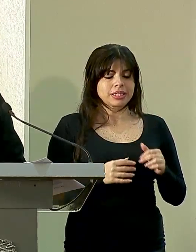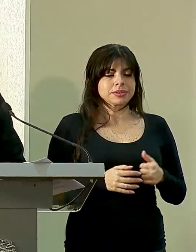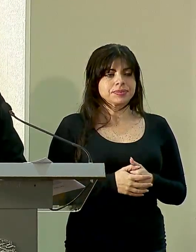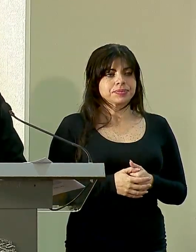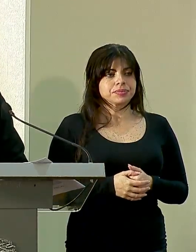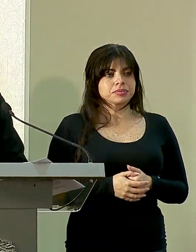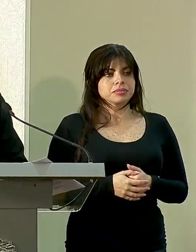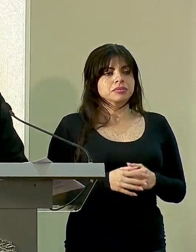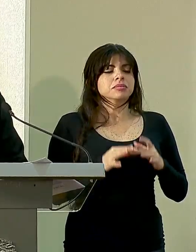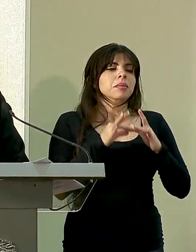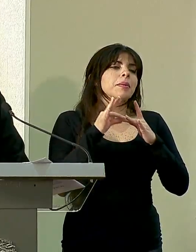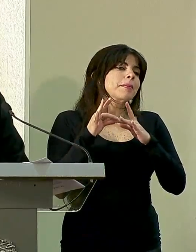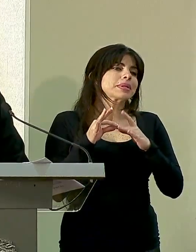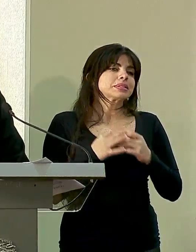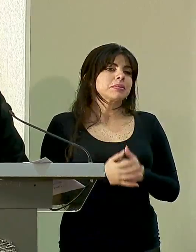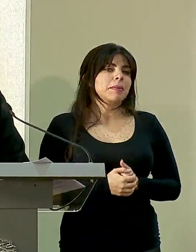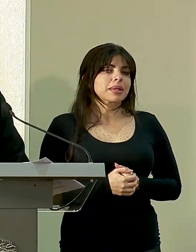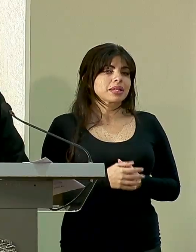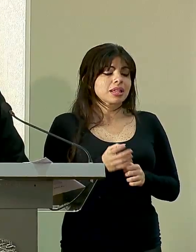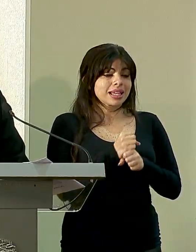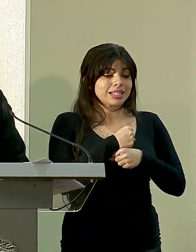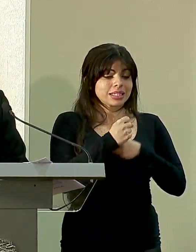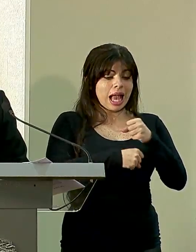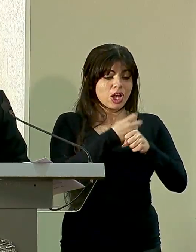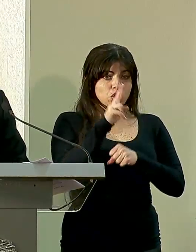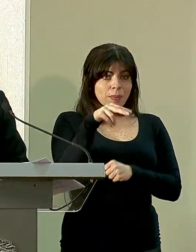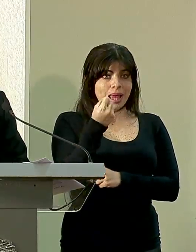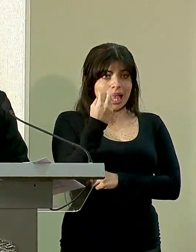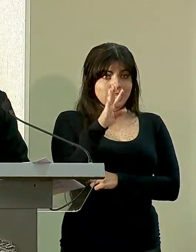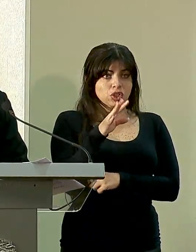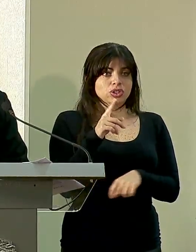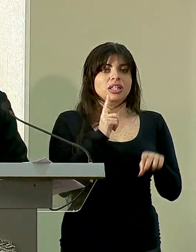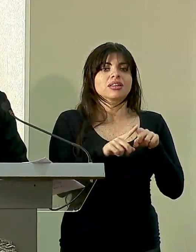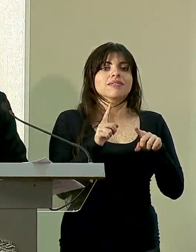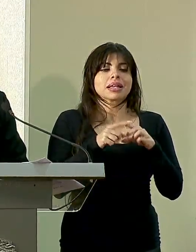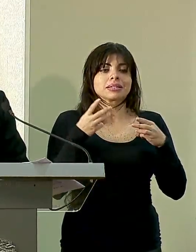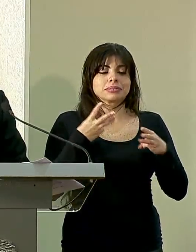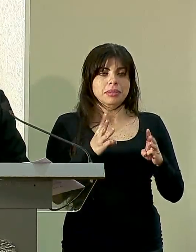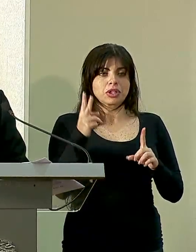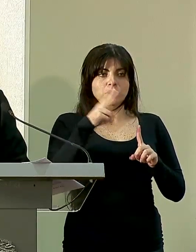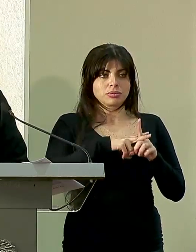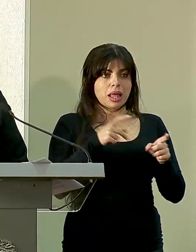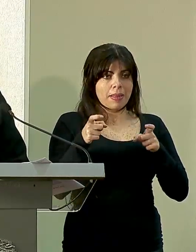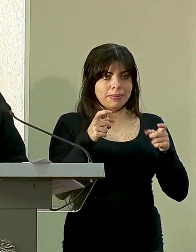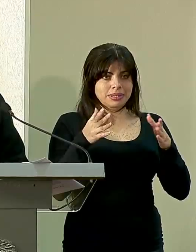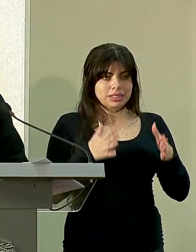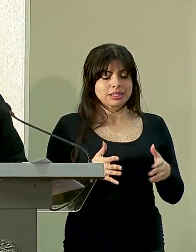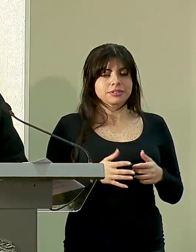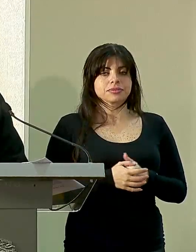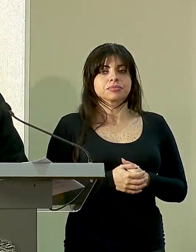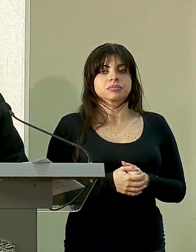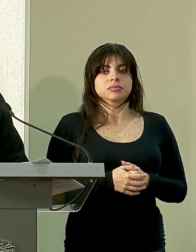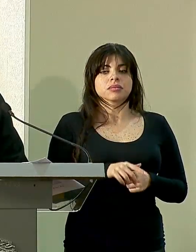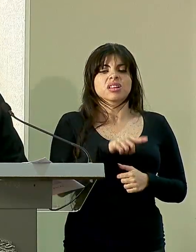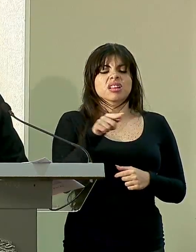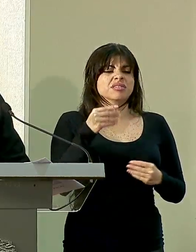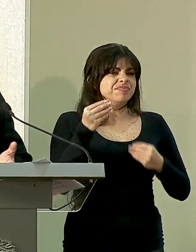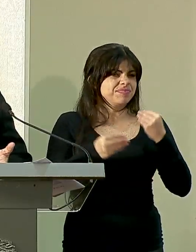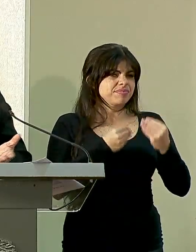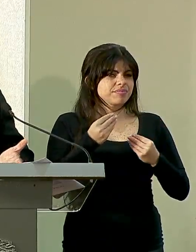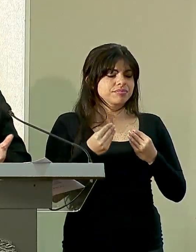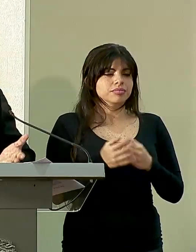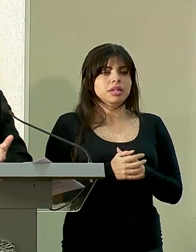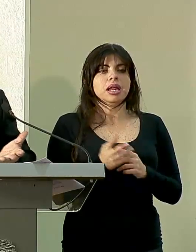fue particularmente lo que se hizo en el año 2014, una serie de medidas administrativas que se aplicaron,